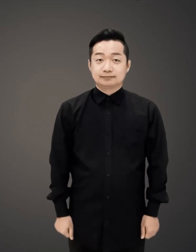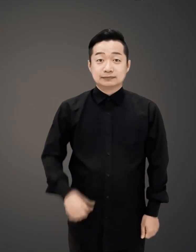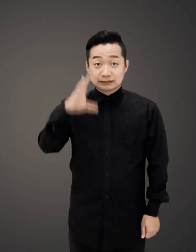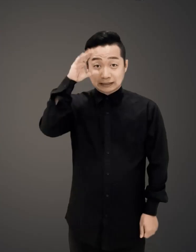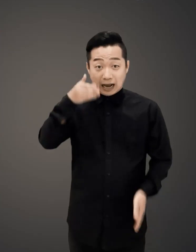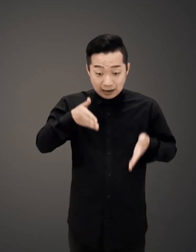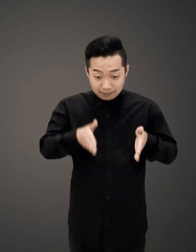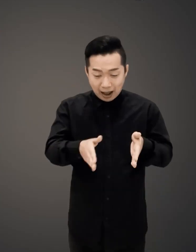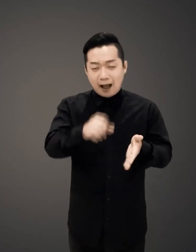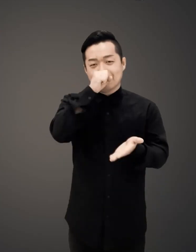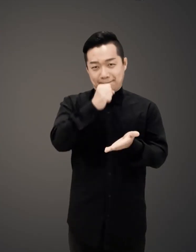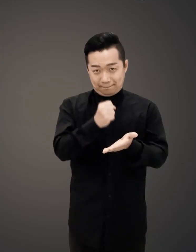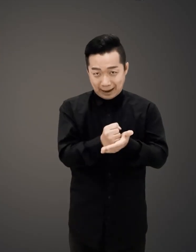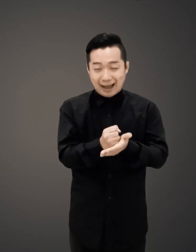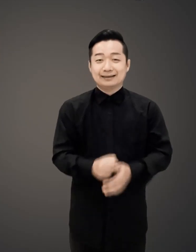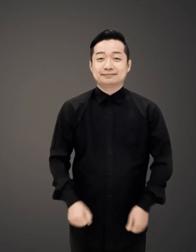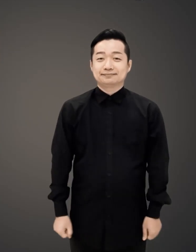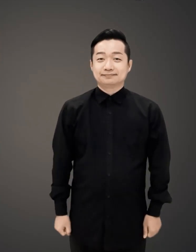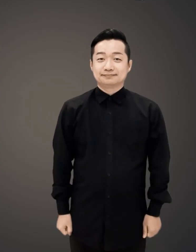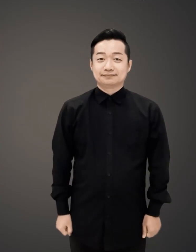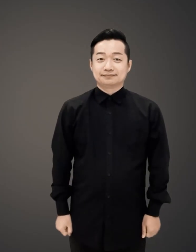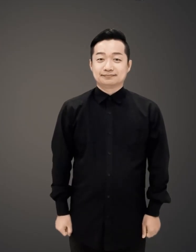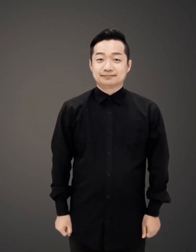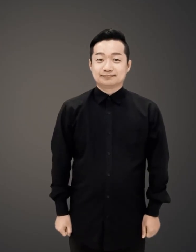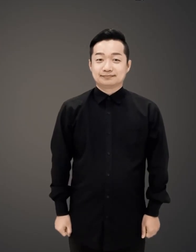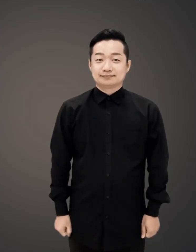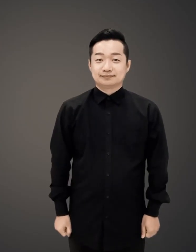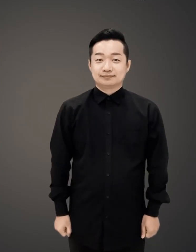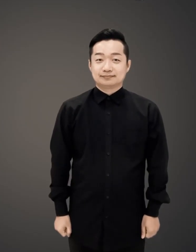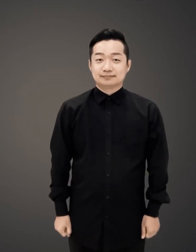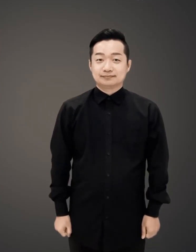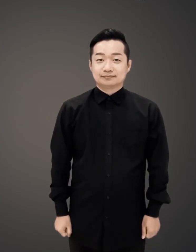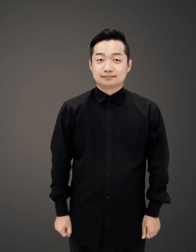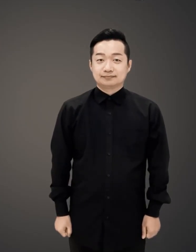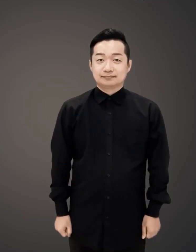알을 낳기에 딱 좋은 방이군요.